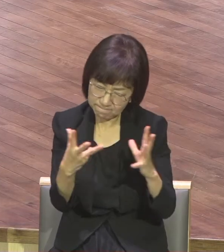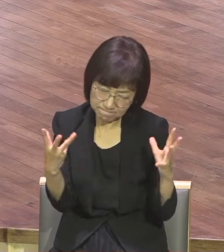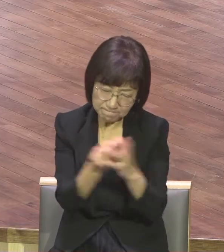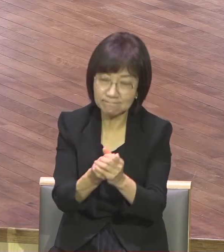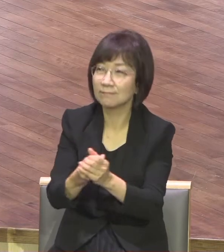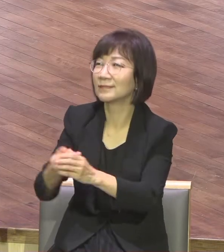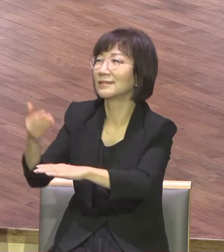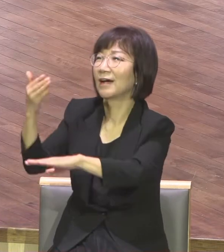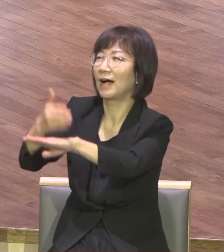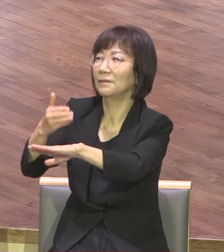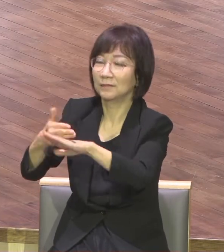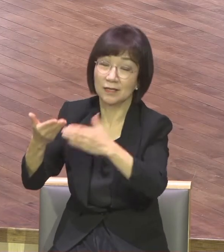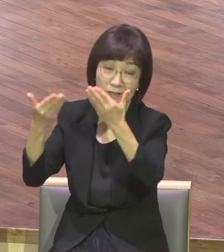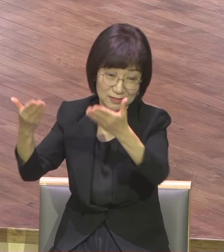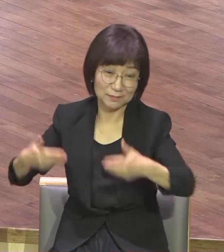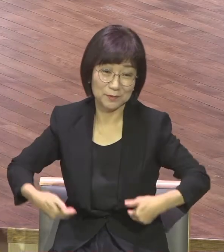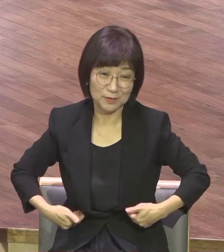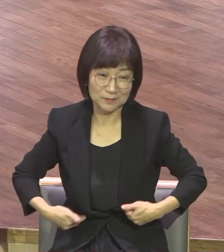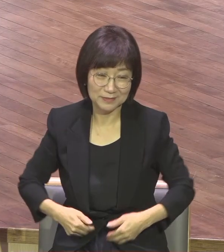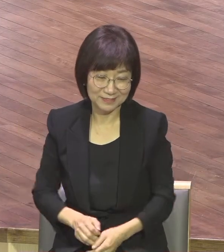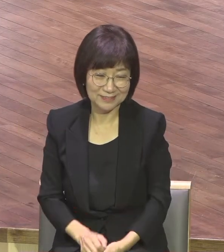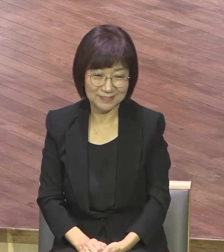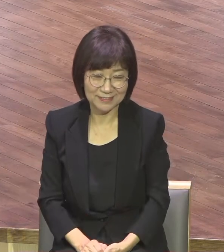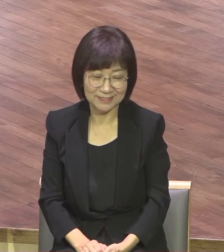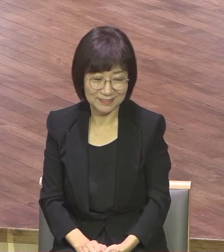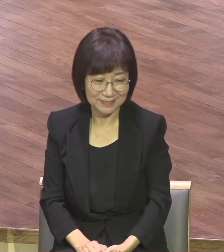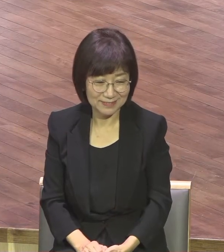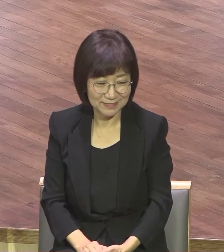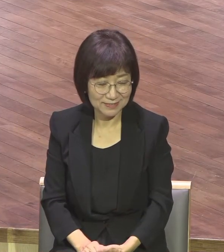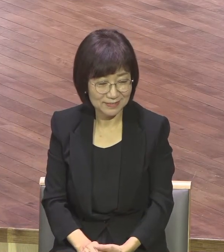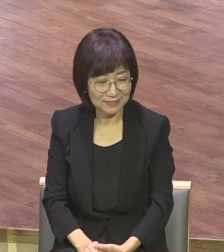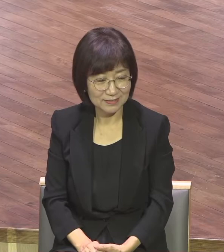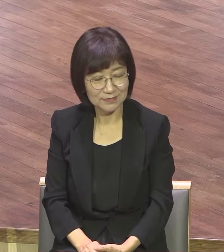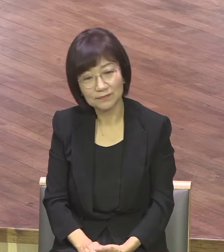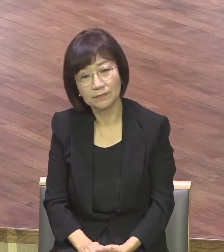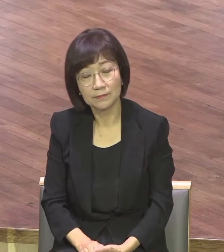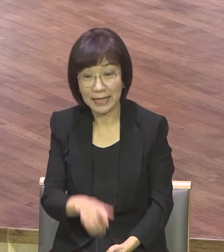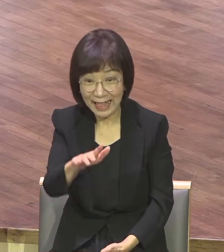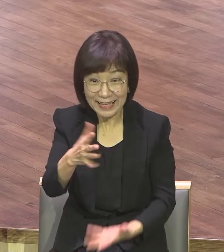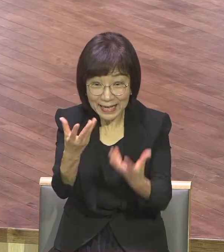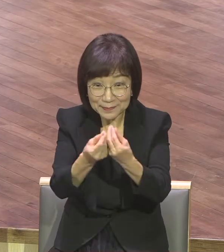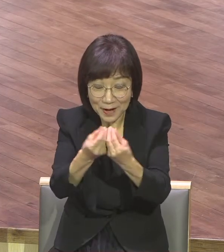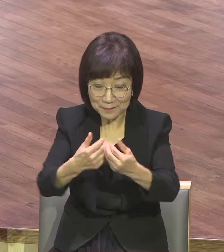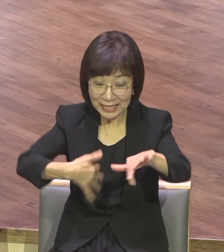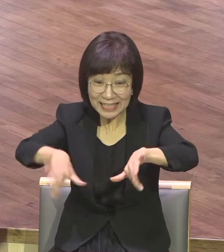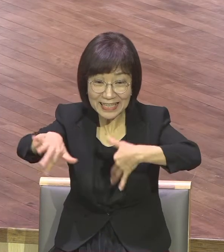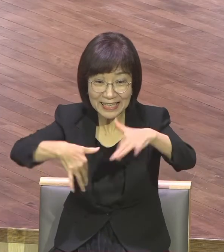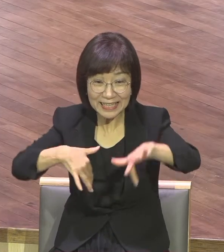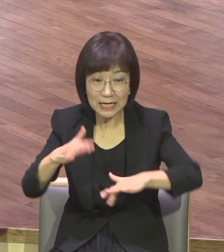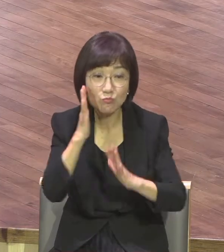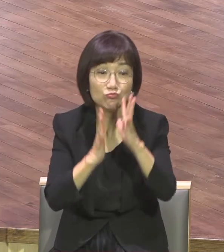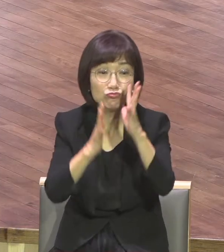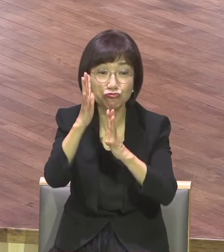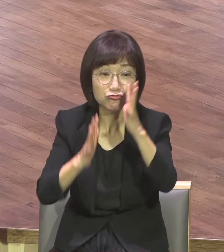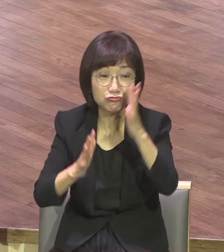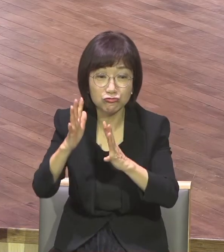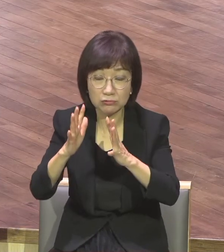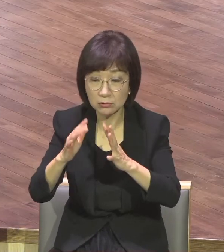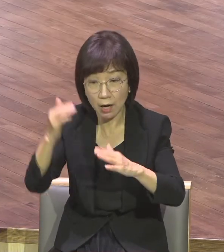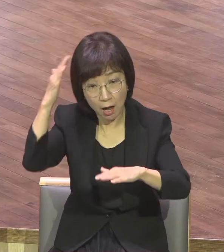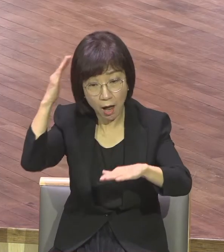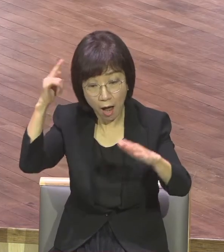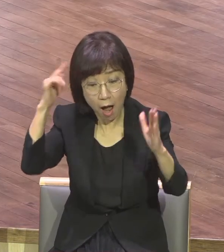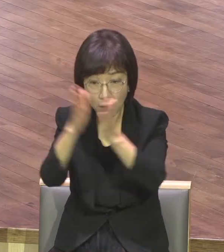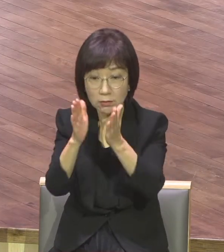전심으로 이유 없어. 우리가 잘 보면요. 잡초는 가꾸지 않아도 잘 자라지요. 잡초는